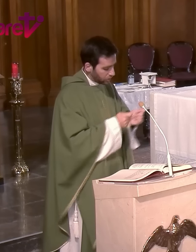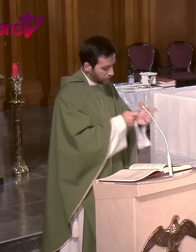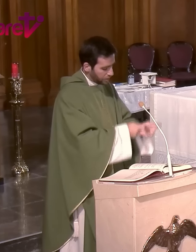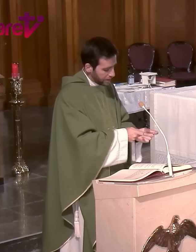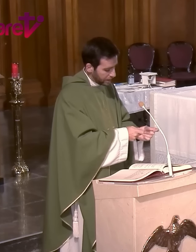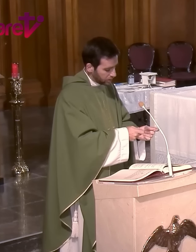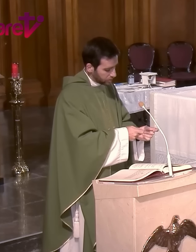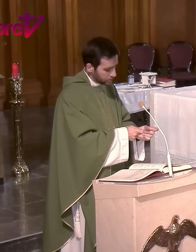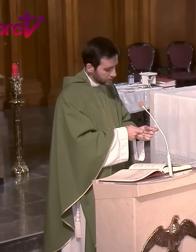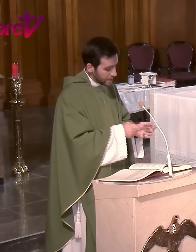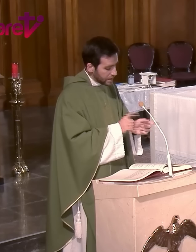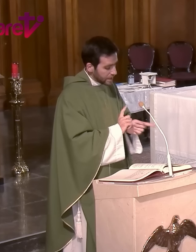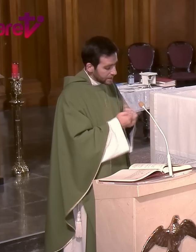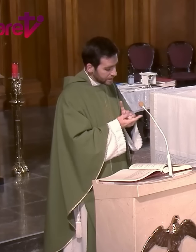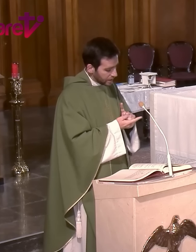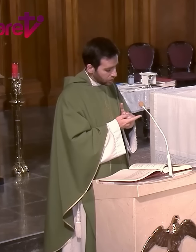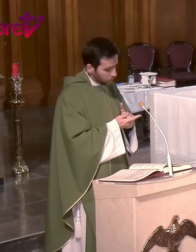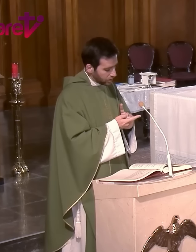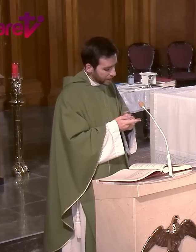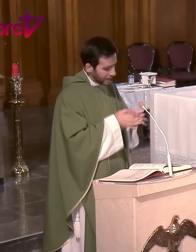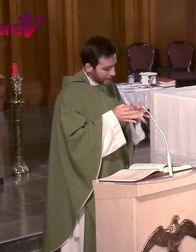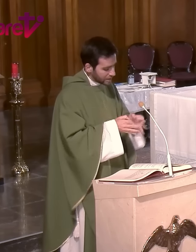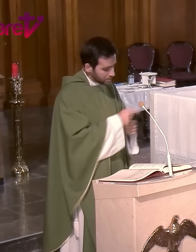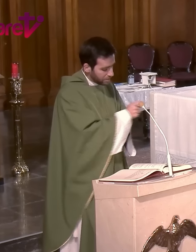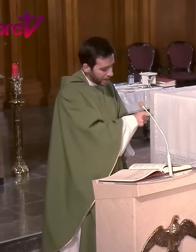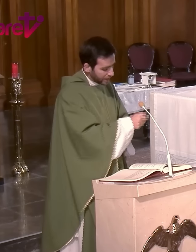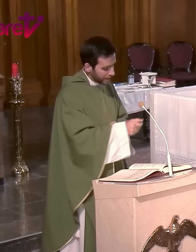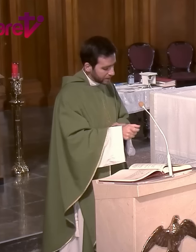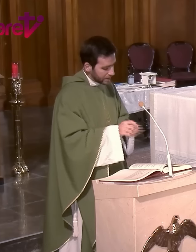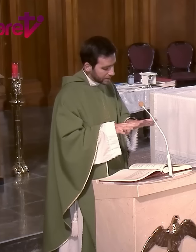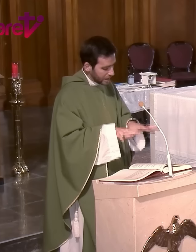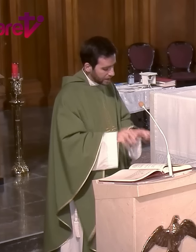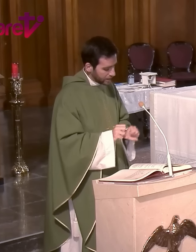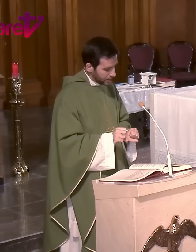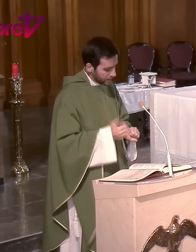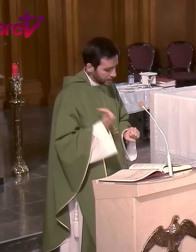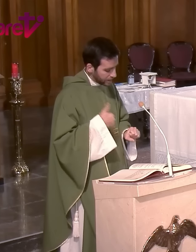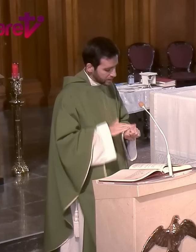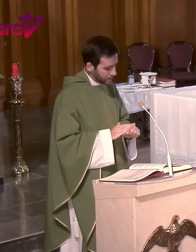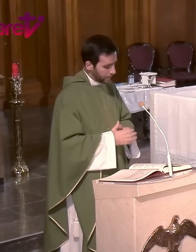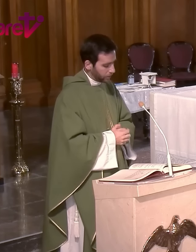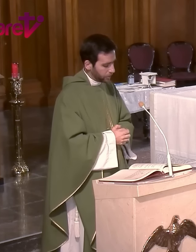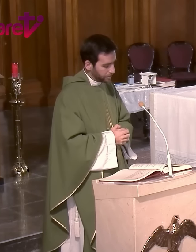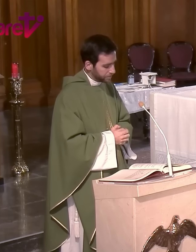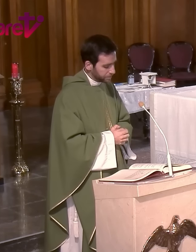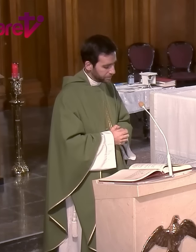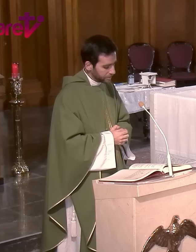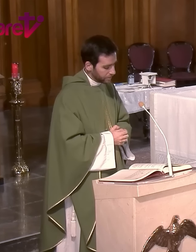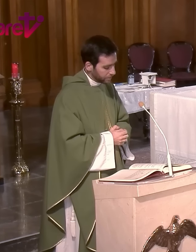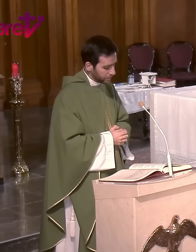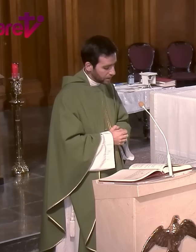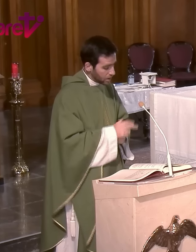mí concederlo, sino que es para quienes está reservado.